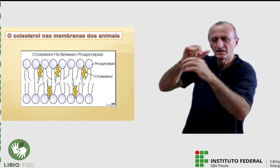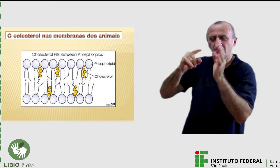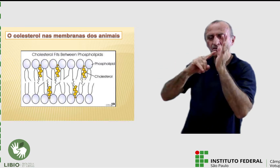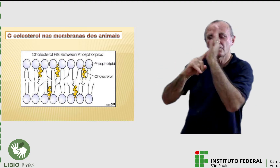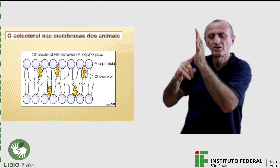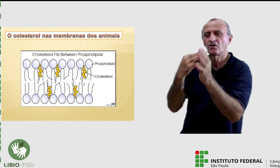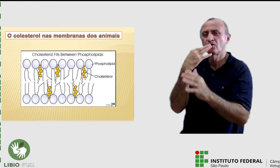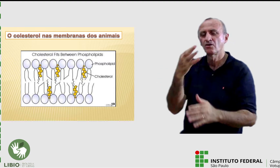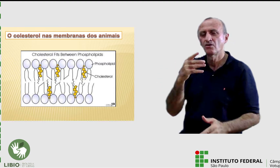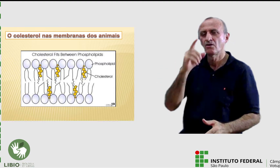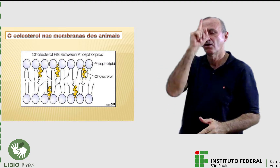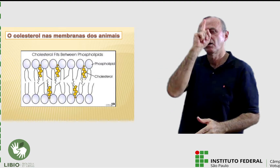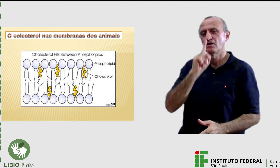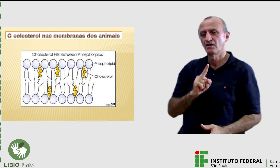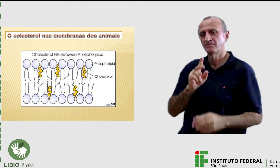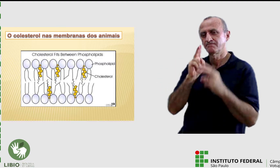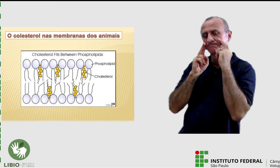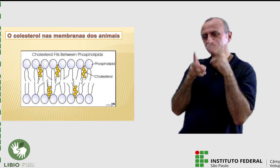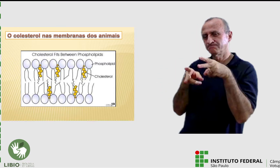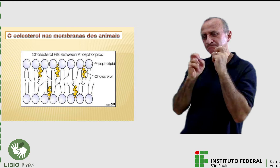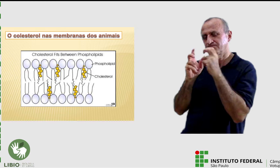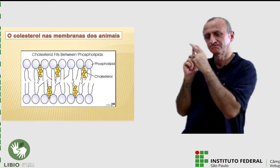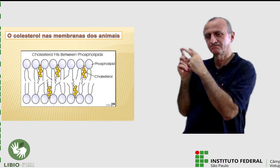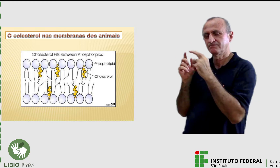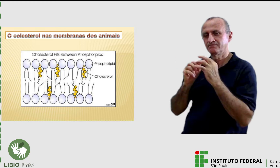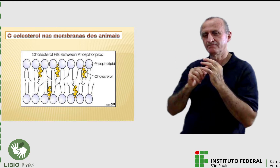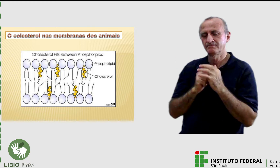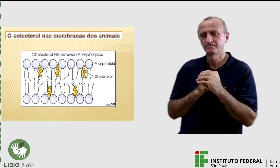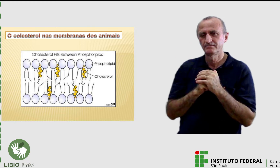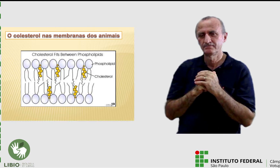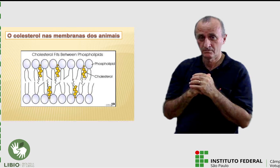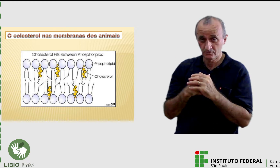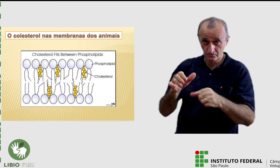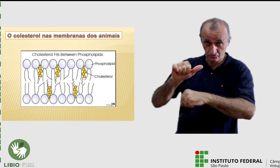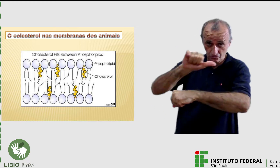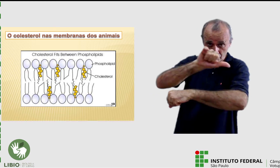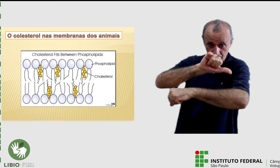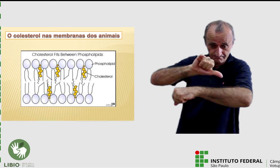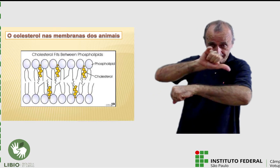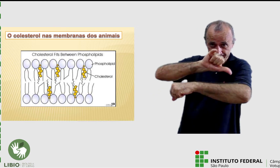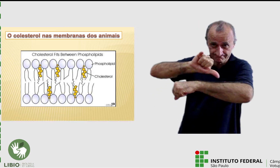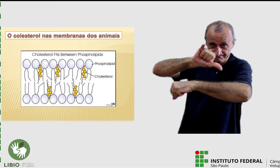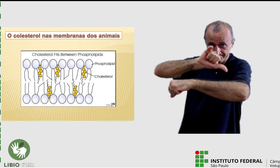em amarelo. Observe. O colesterol é